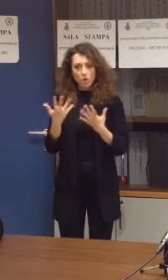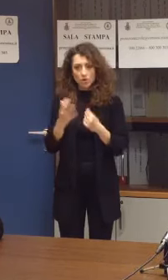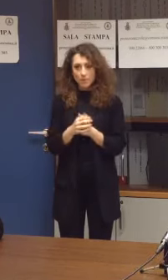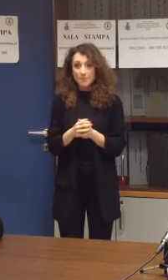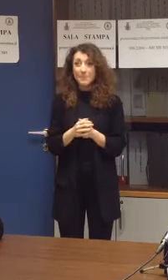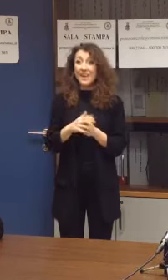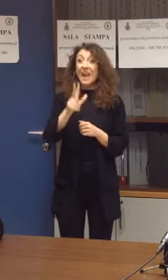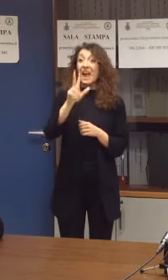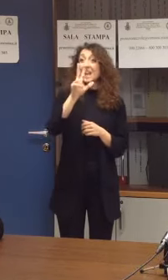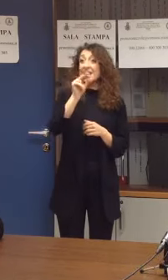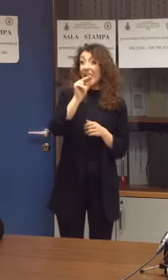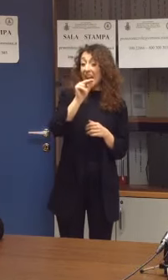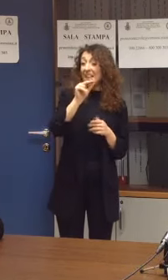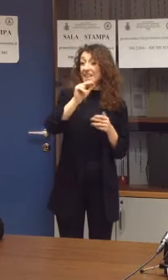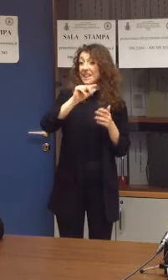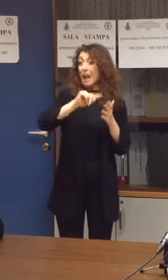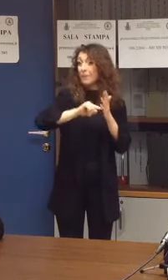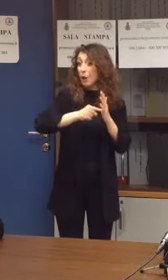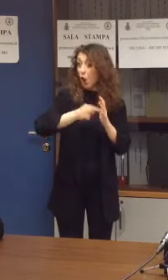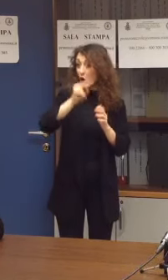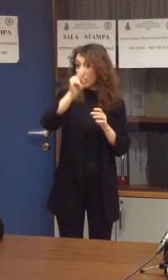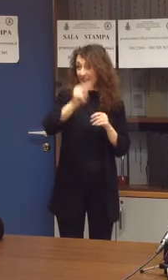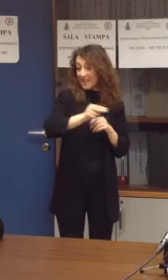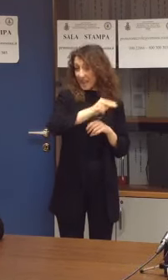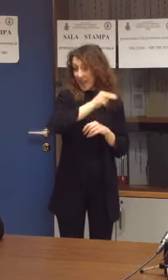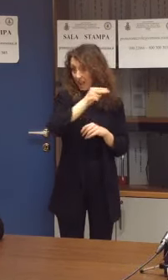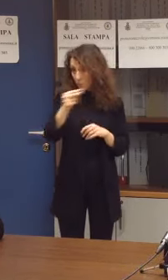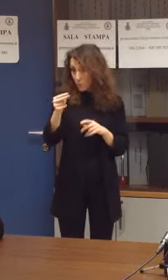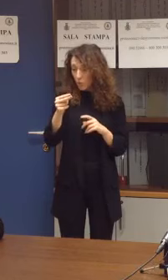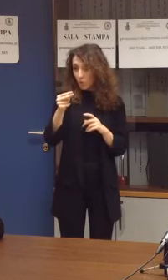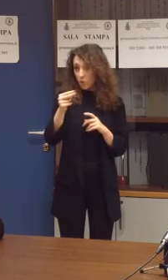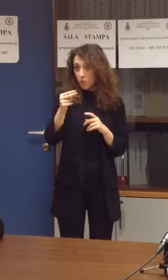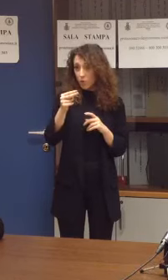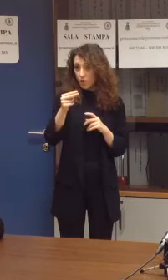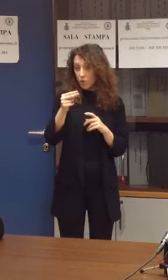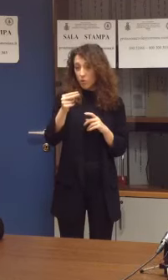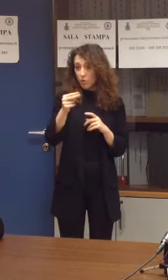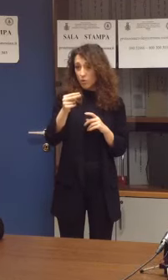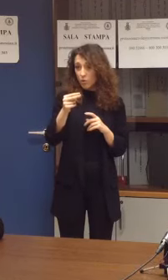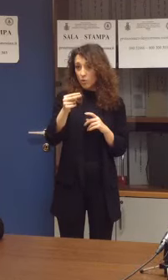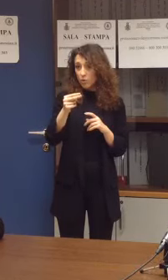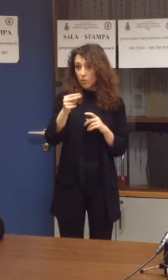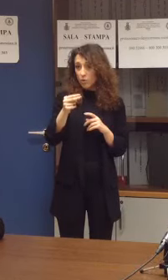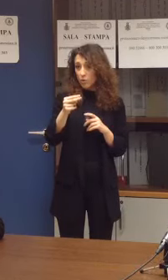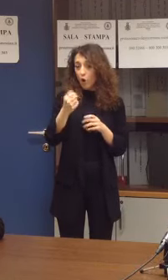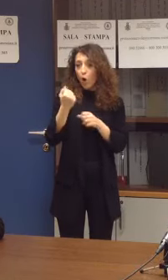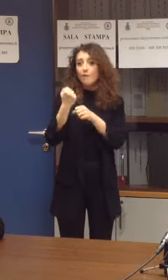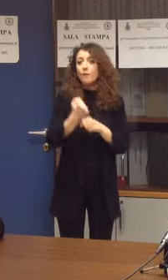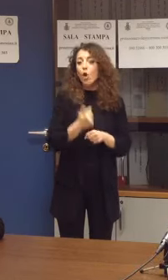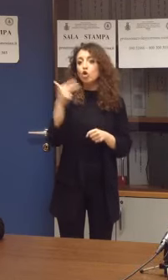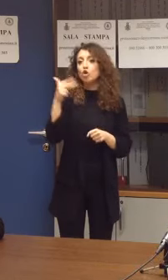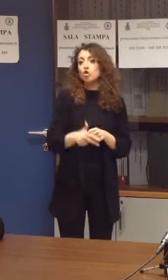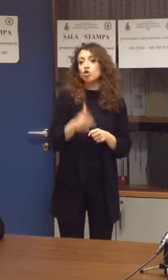30 milioni di euro vengono presi a valere sul Fondo Sociale